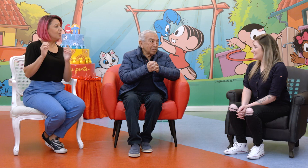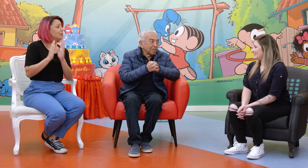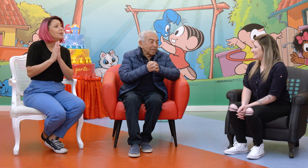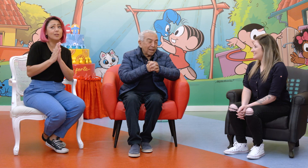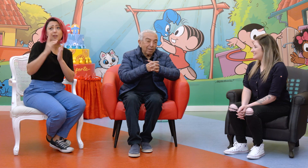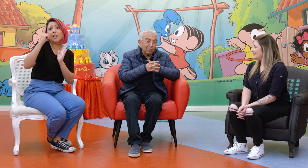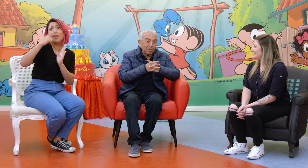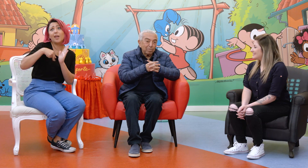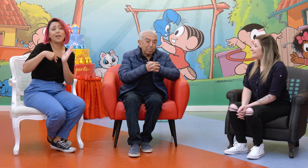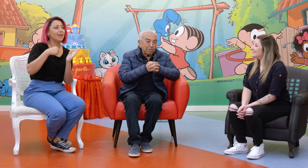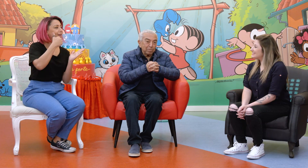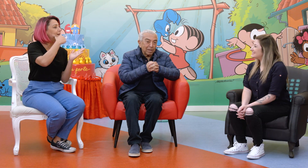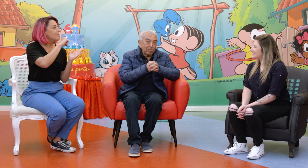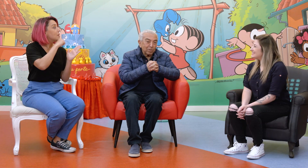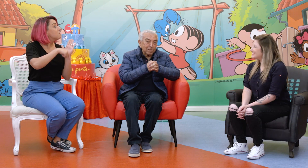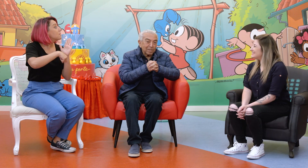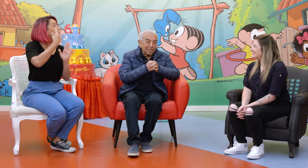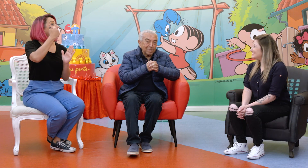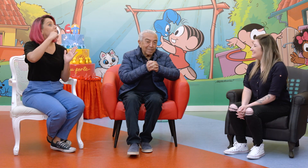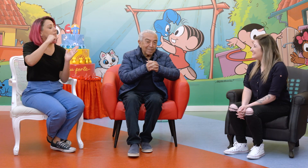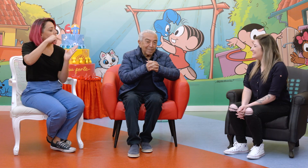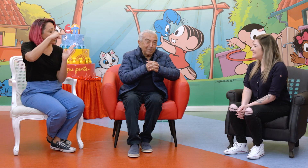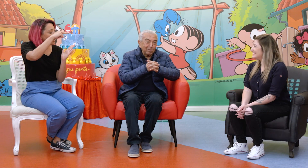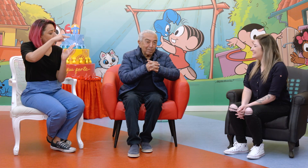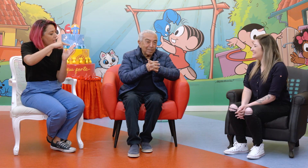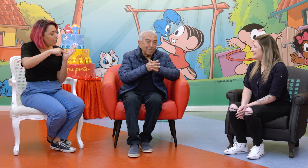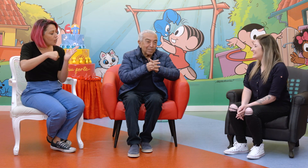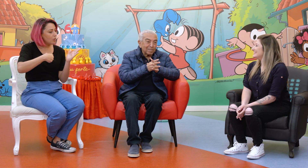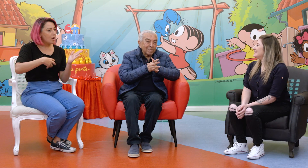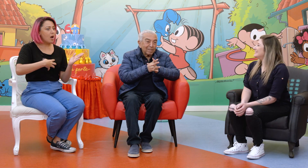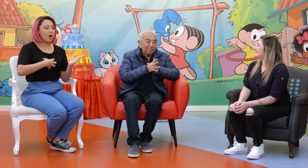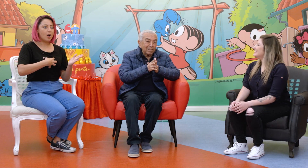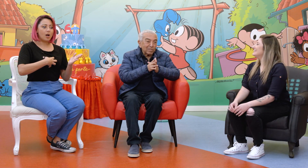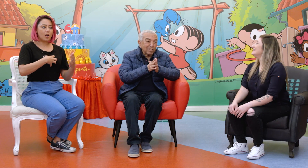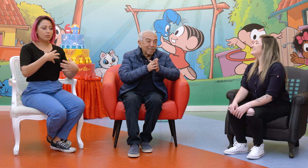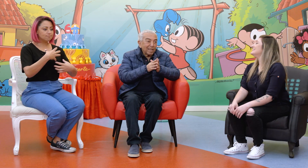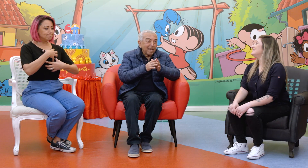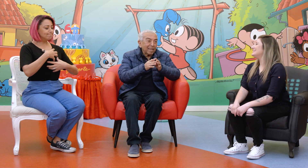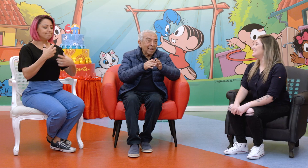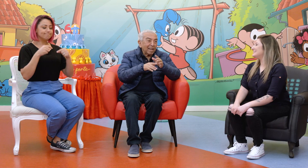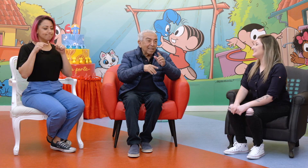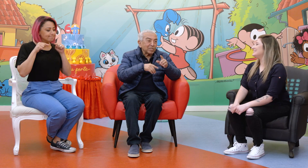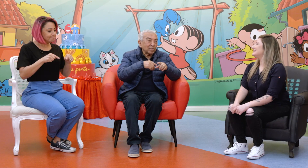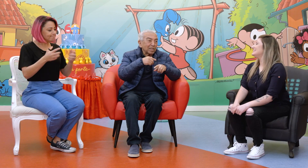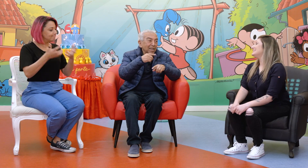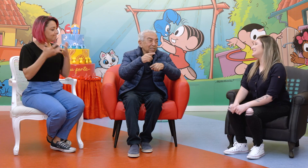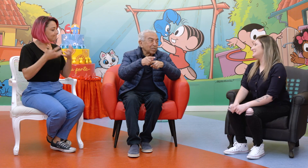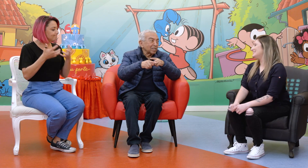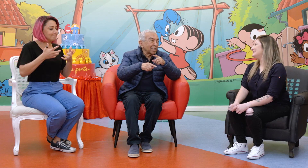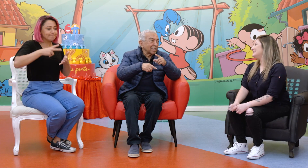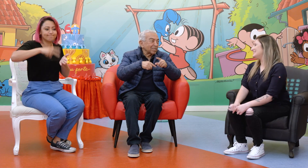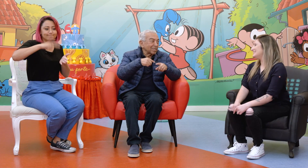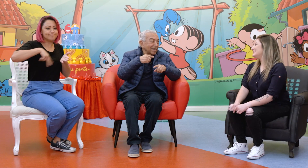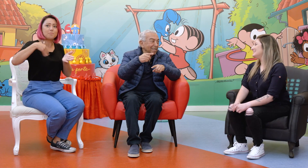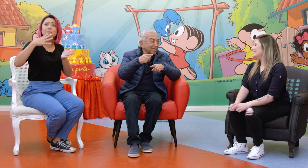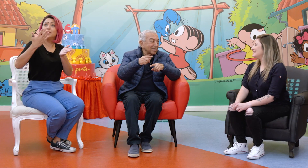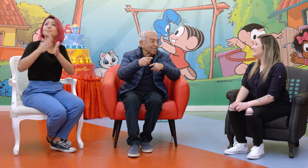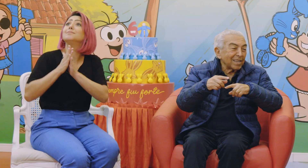então? Foi a primeira coisa que eu quis fazer, é que ela lesse,